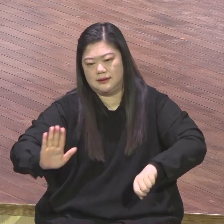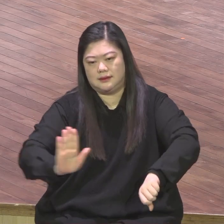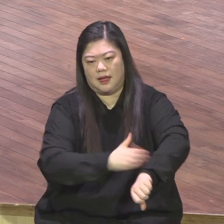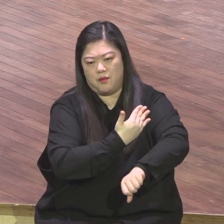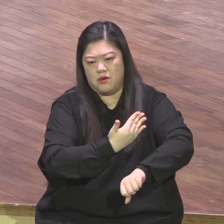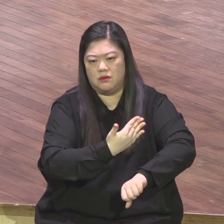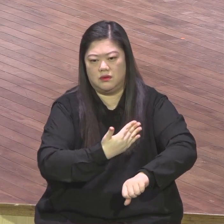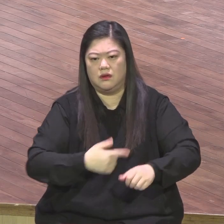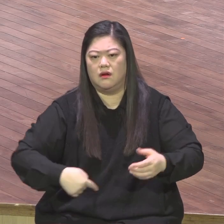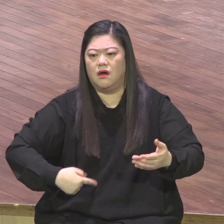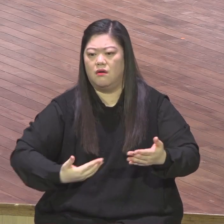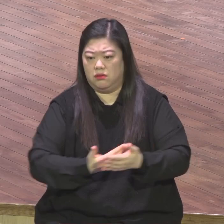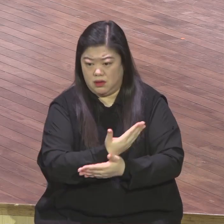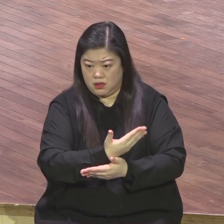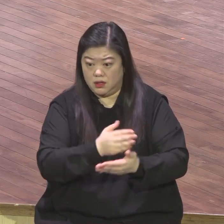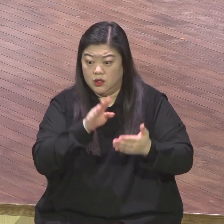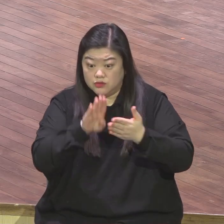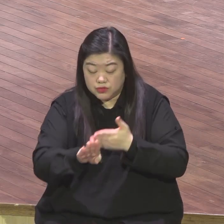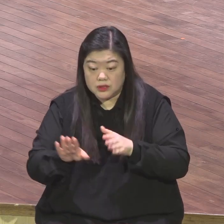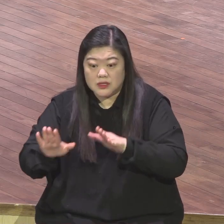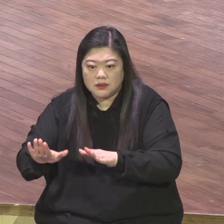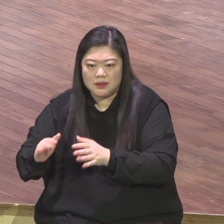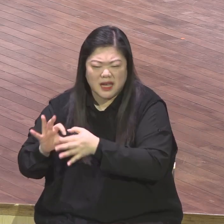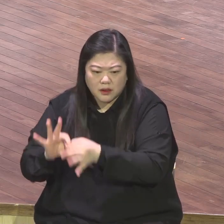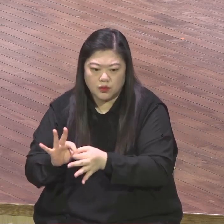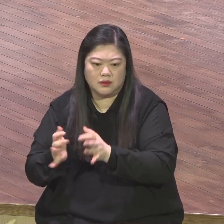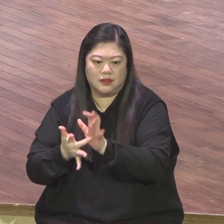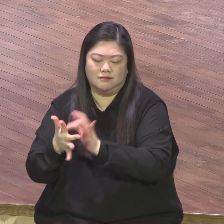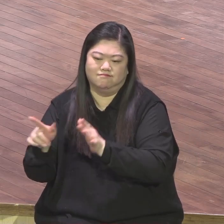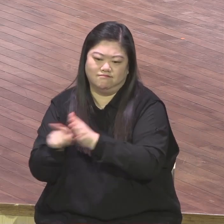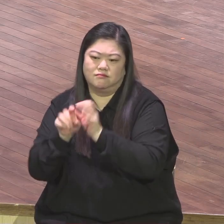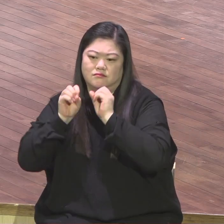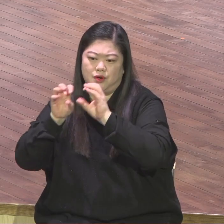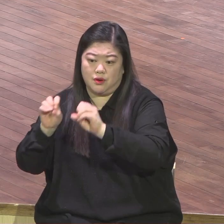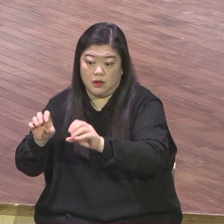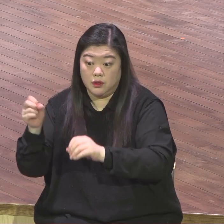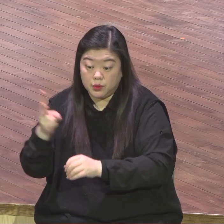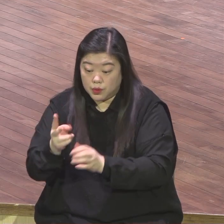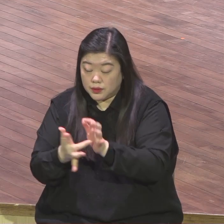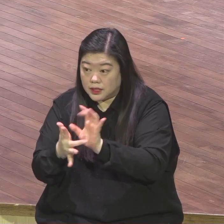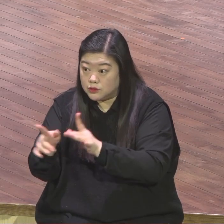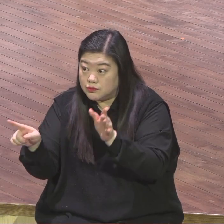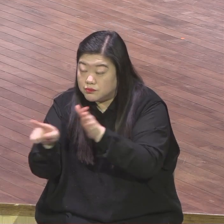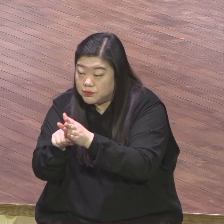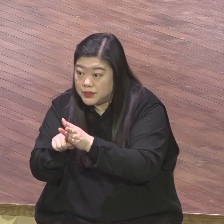30년이 지난 지금도 똑같다는 겁니다. 갈급한 마음으로, 두근거리는 마음으로.